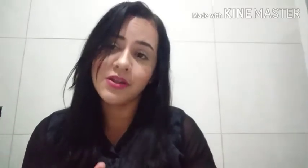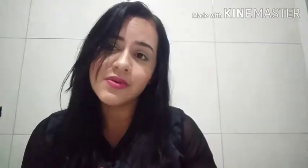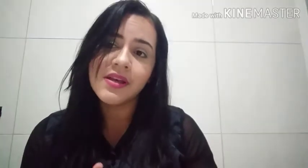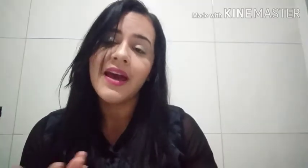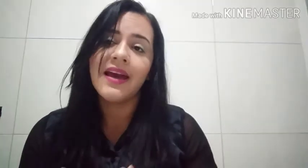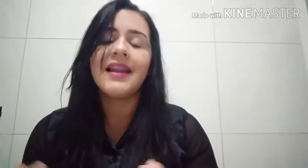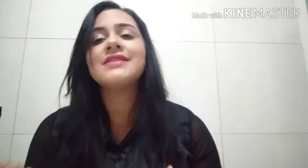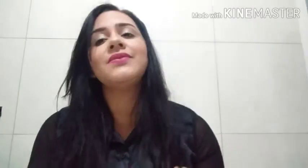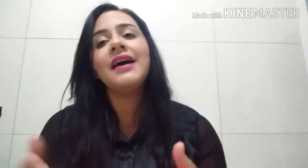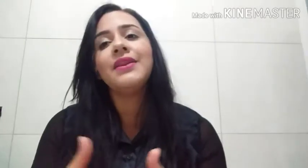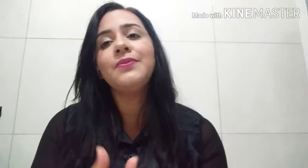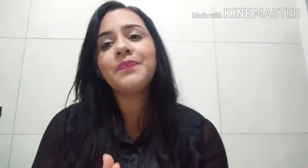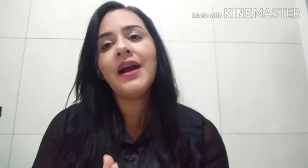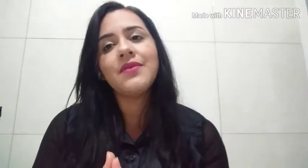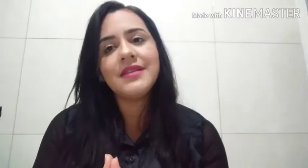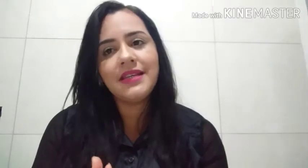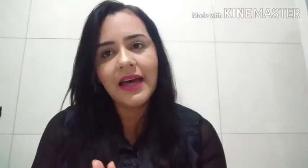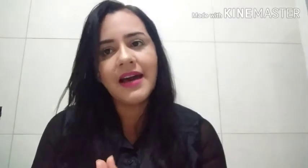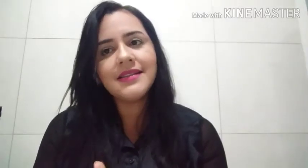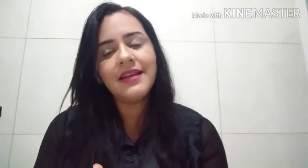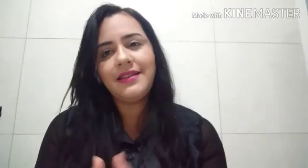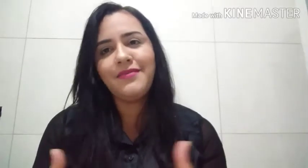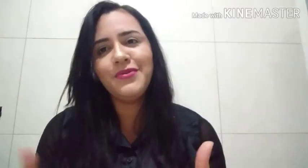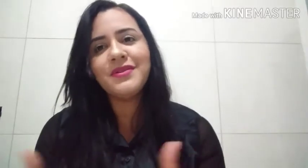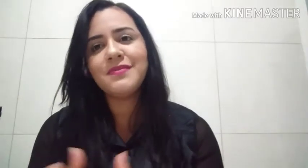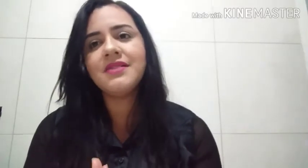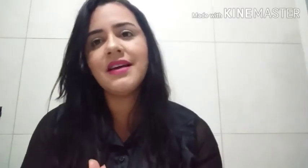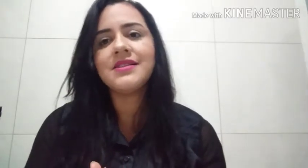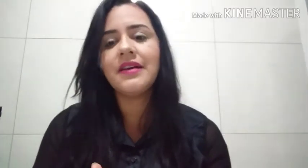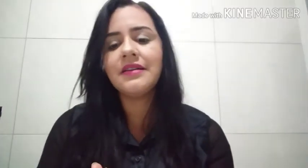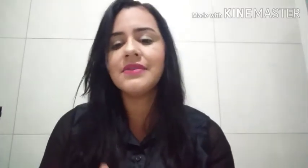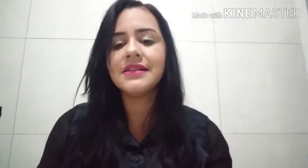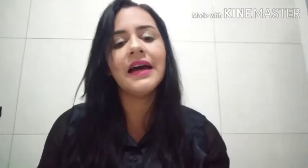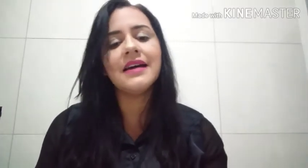mitos relacionados à língua de sinais, né? Que tem muitos mitos relacionados à língua de sinais.